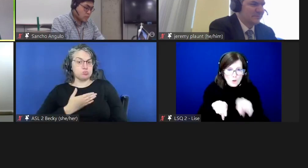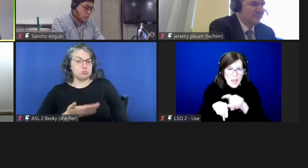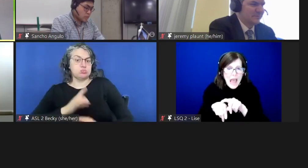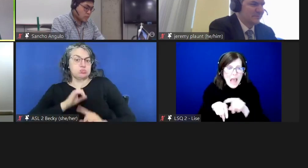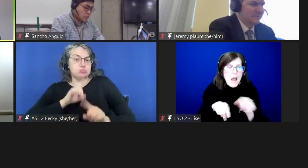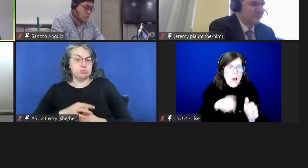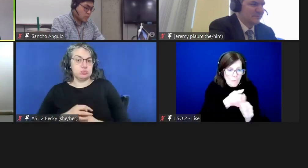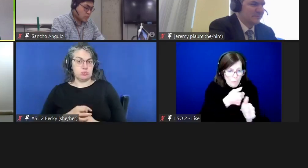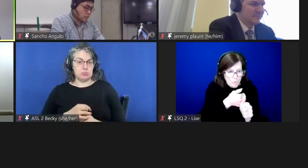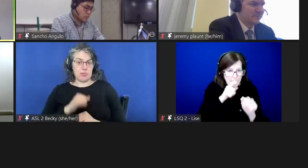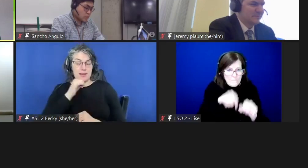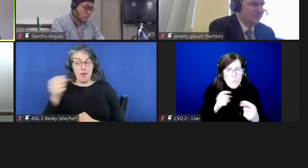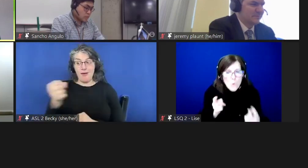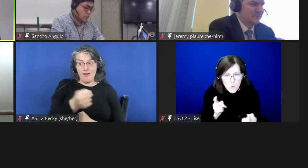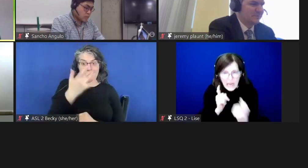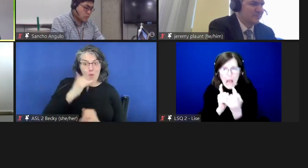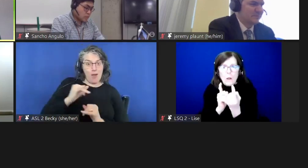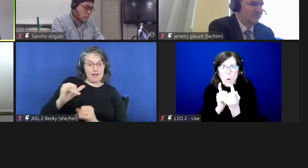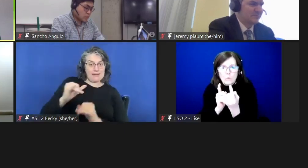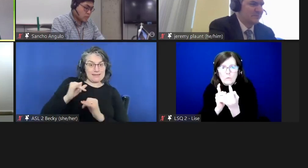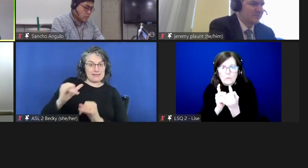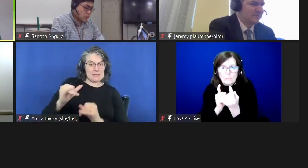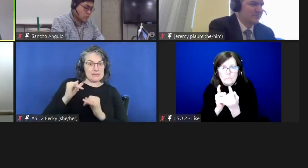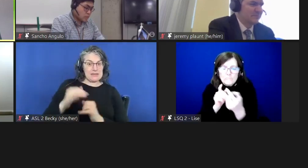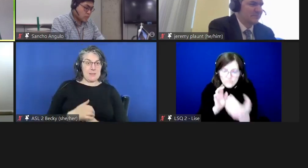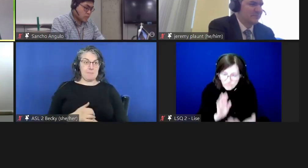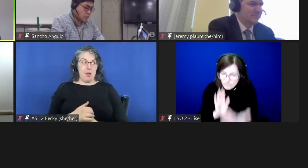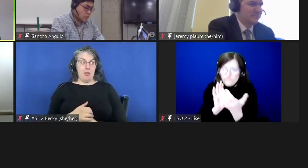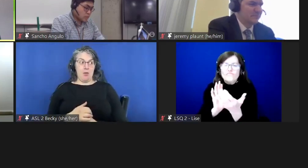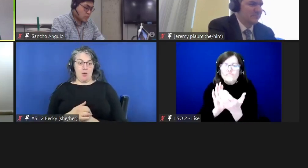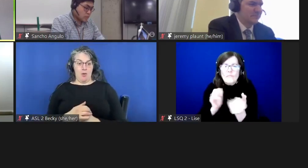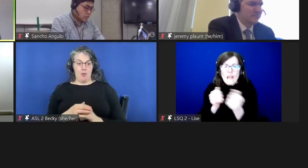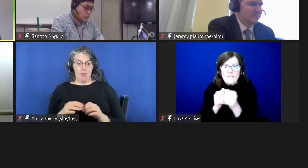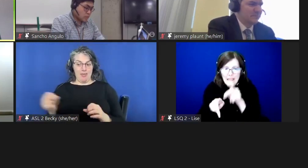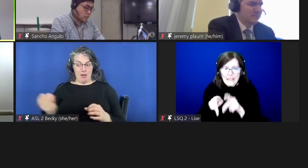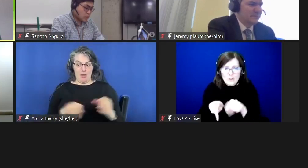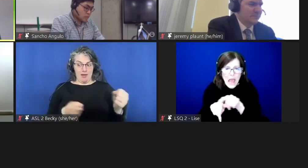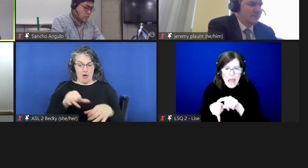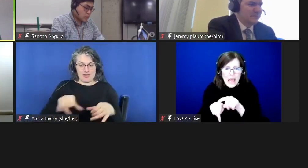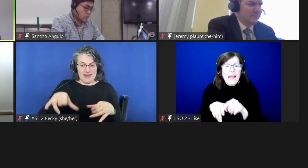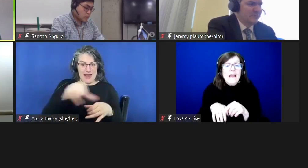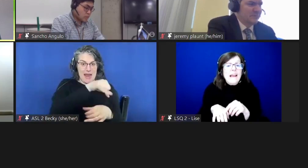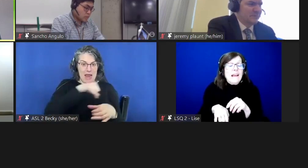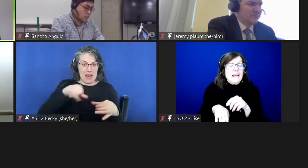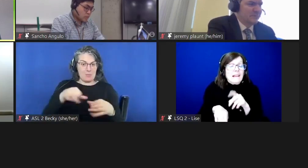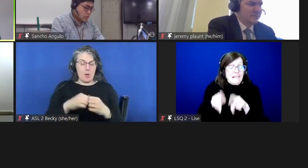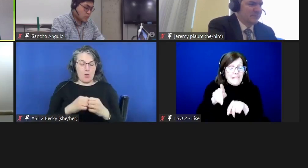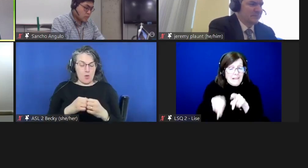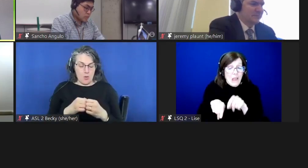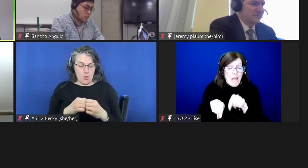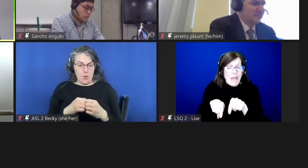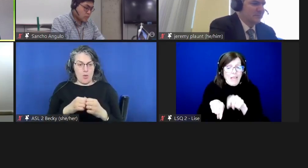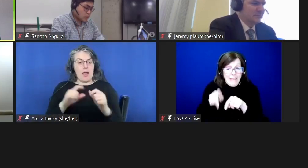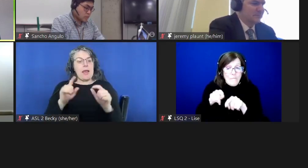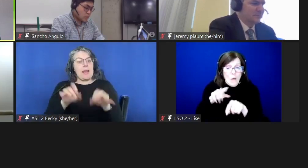adresser. Et donc, ce sont des gens qui ont parfois une expérience qui nous est utile. Alors,